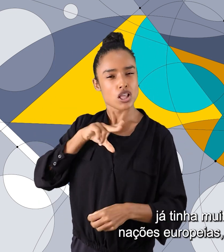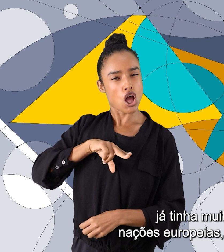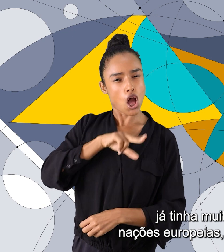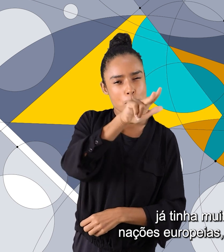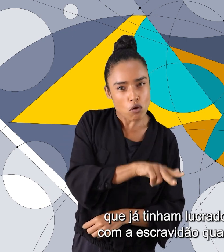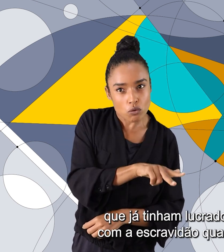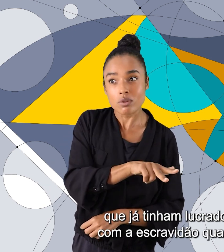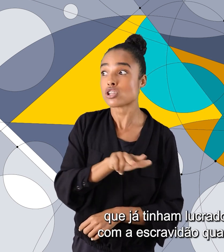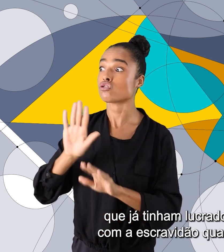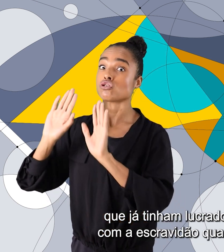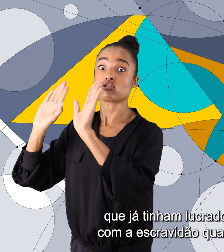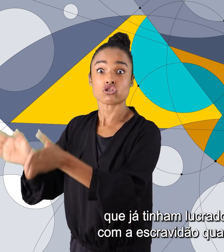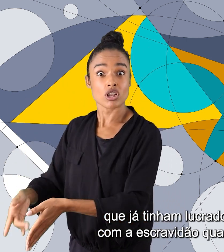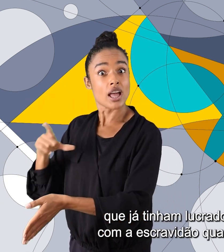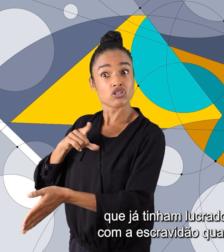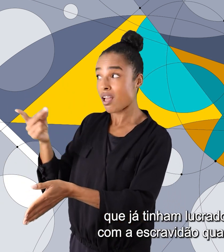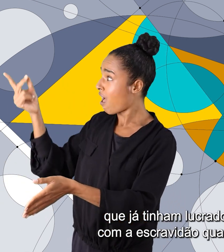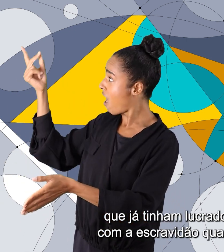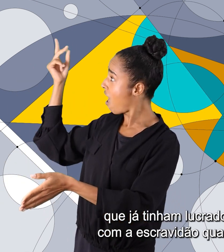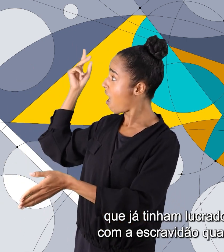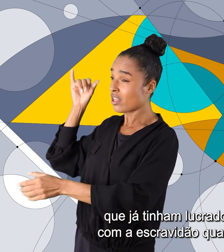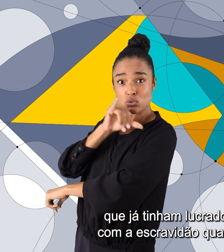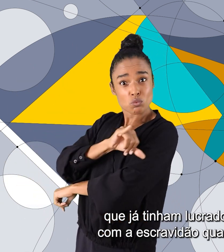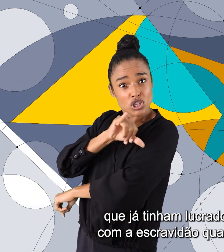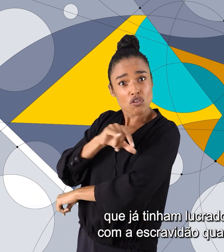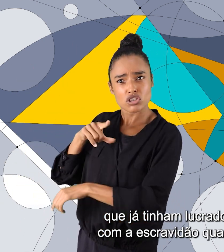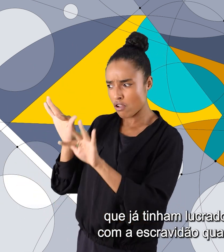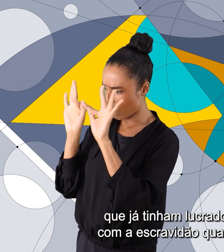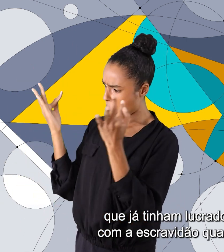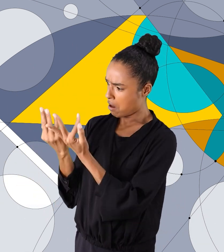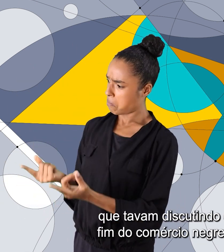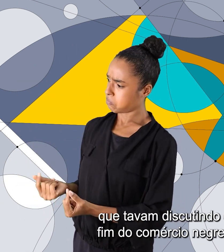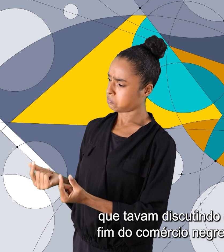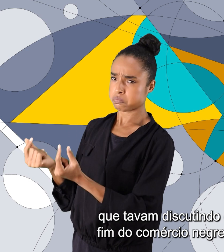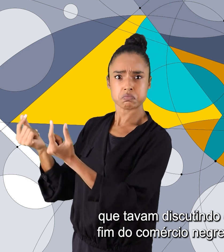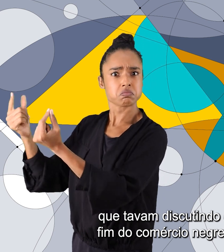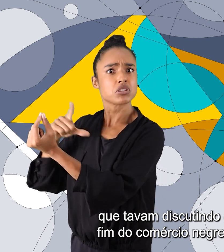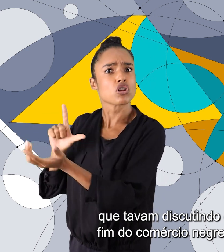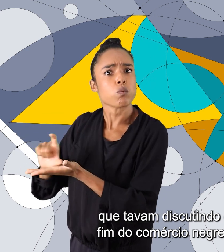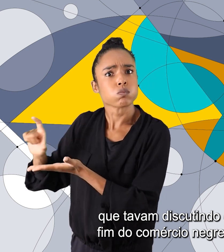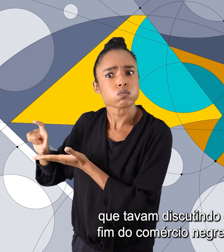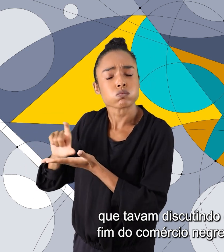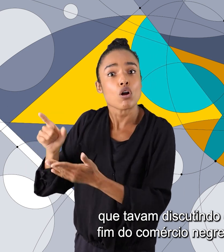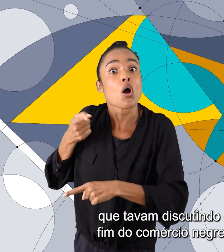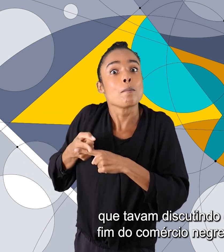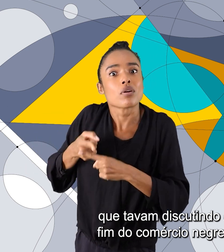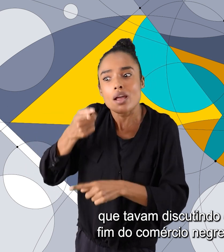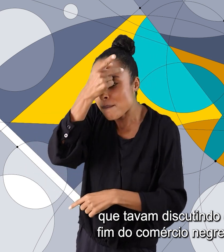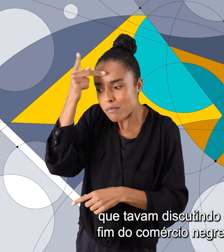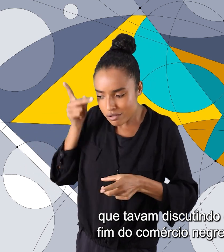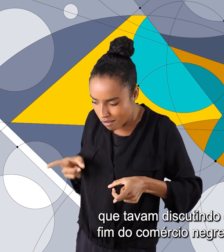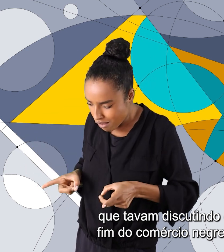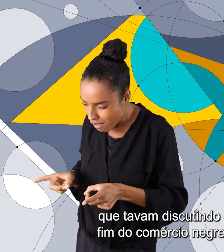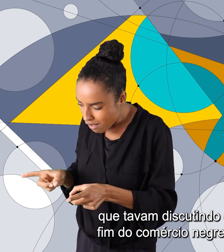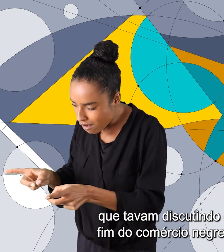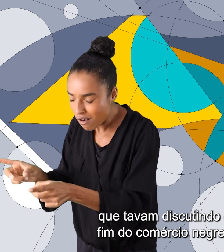europeias, por exemplo, que já tinham lucrado bastante, tanto com a escravidão quanto com o tráfico, que estavam discutindo e até aplicando o